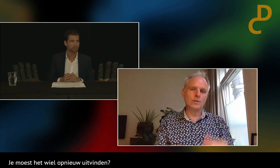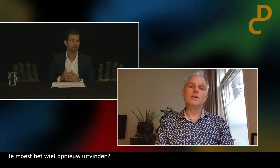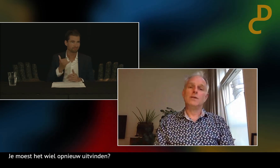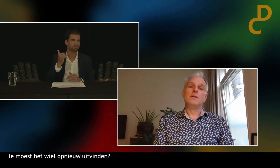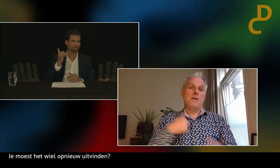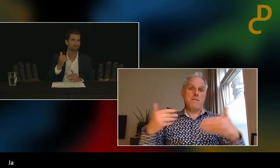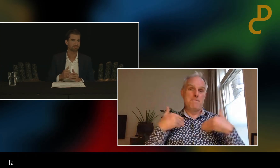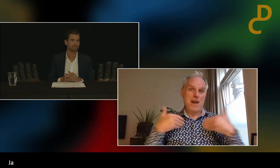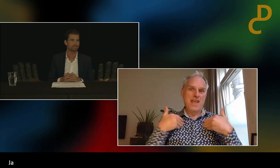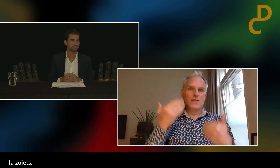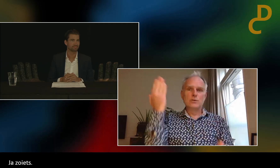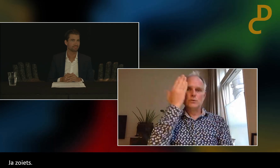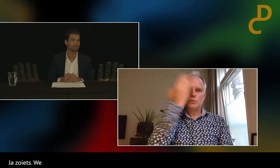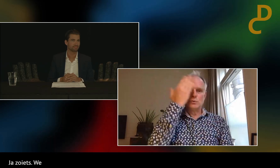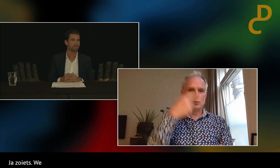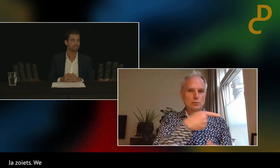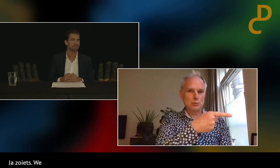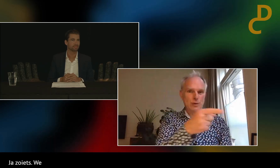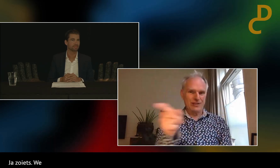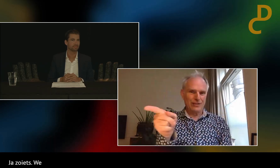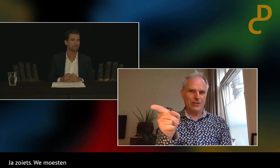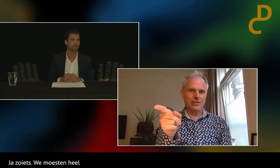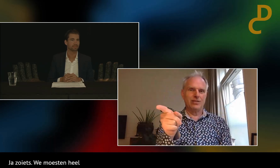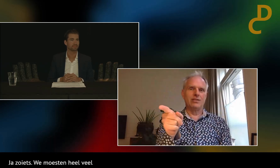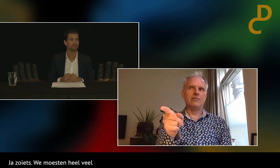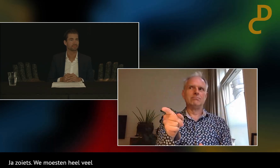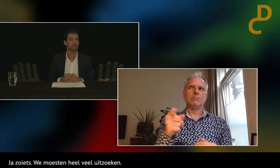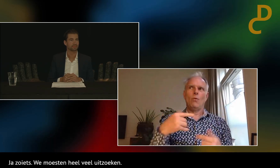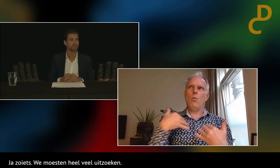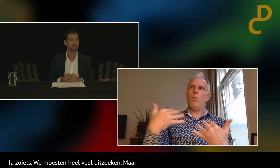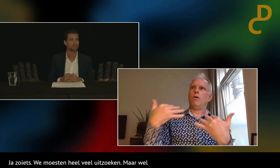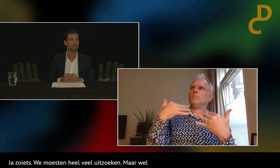Ja, zoiets. Ja, we moesten heel veel uitzoeken. Maar wel blij dat de studenten...